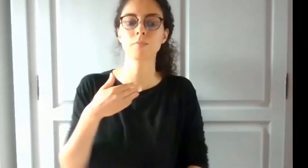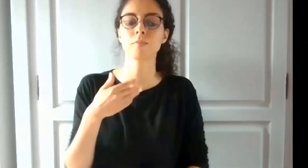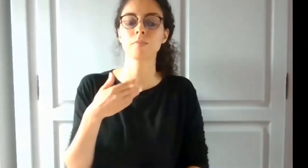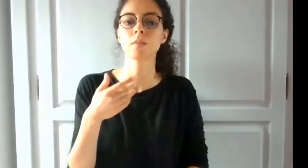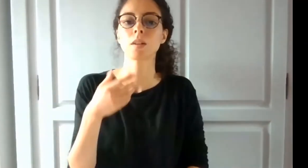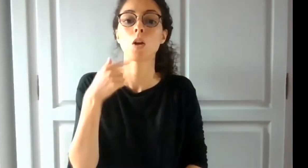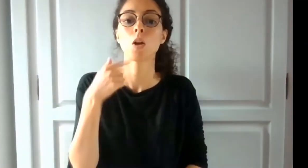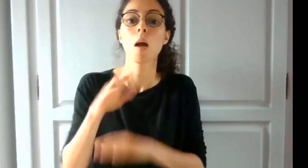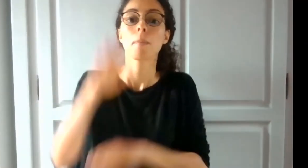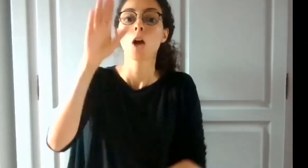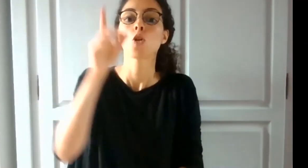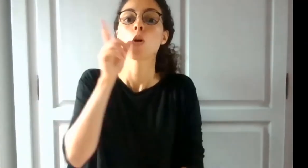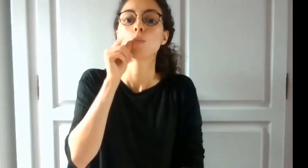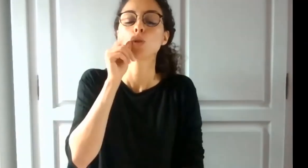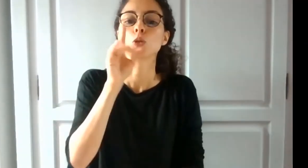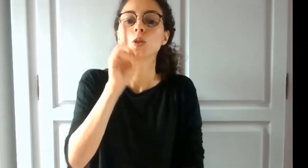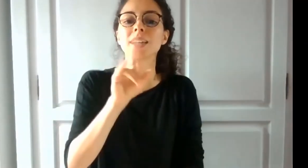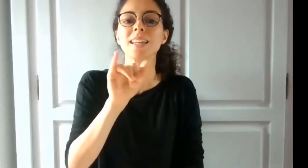avez la parole.